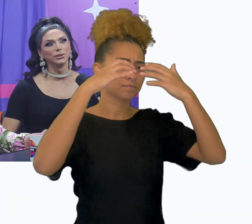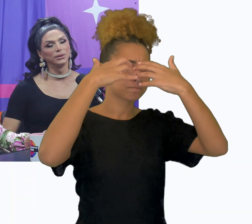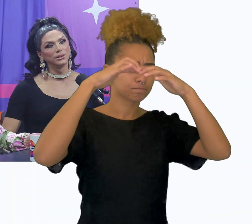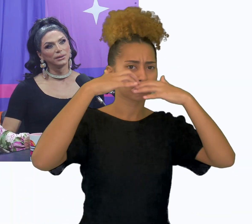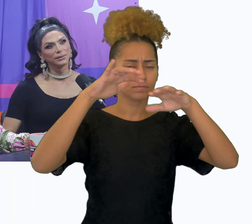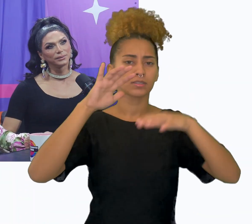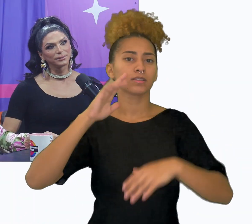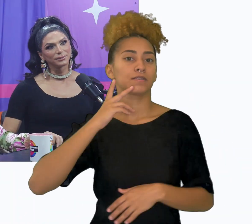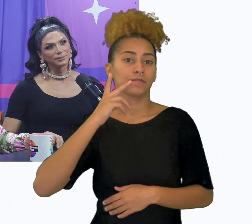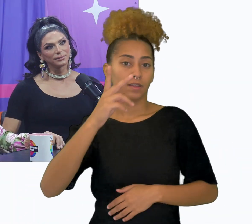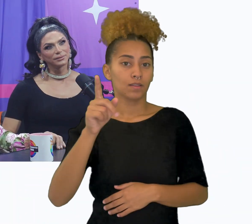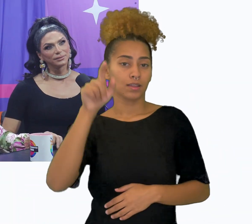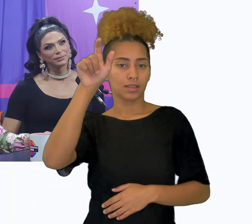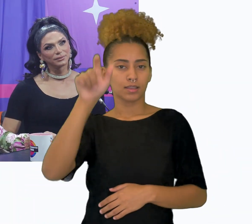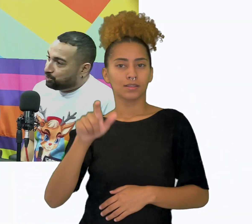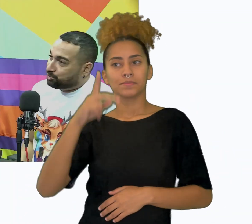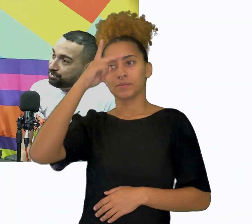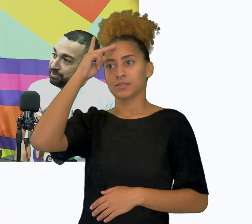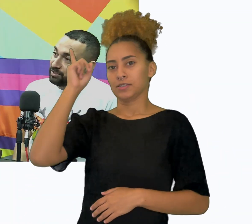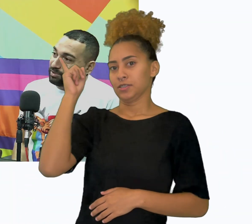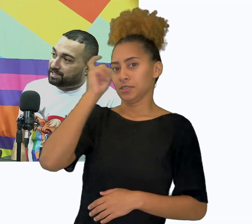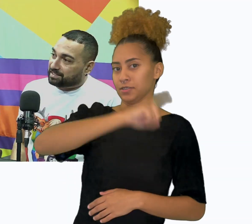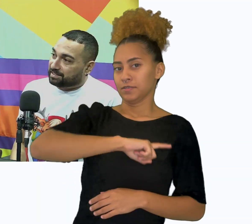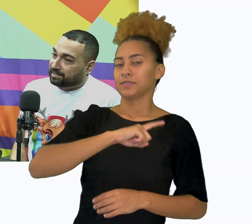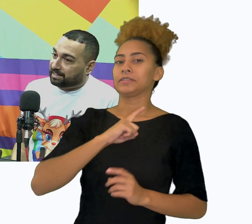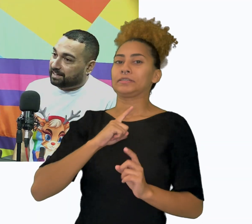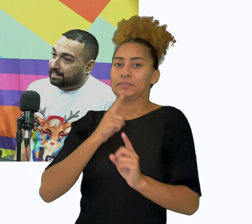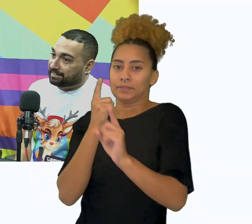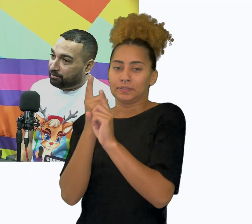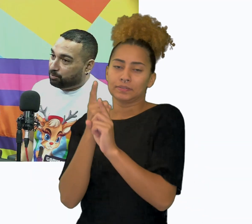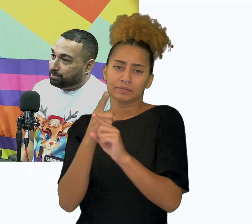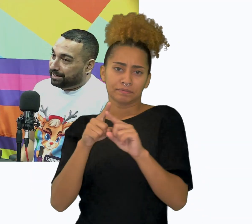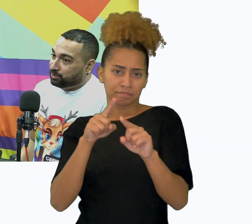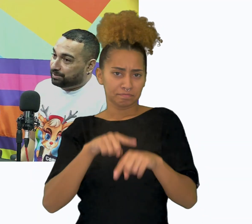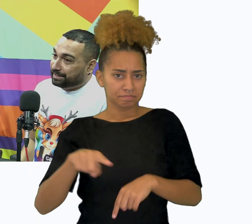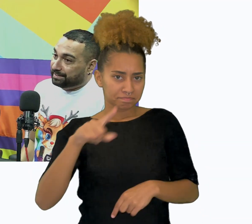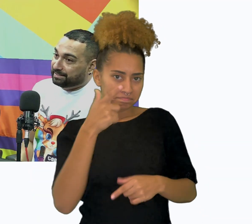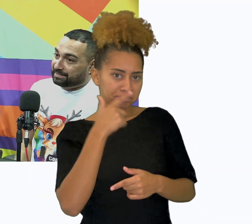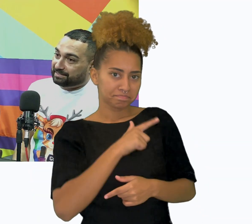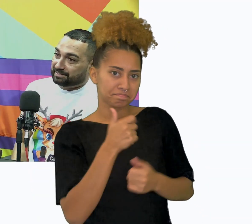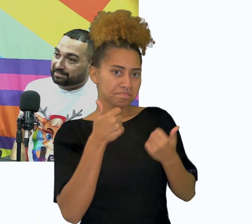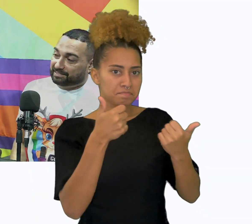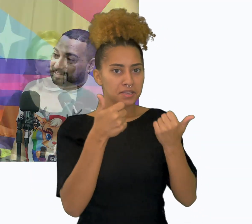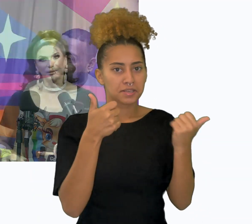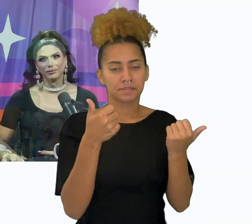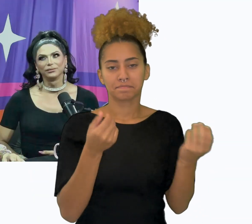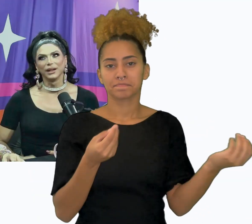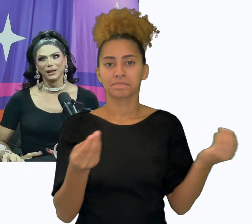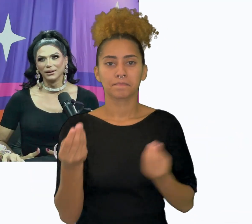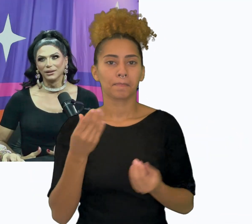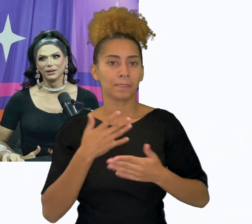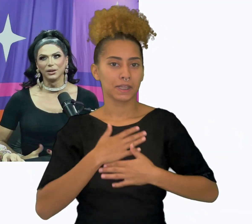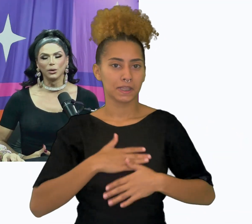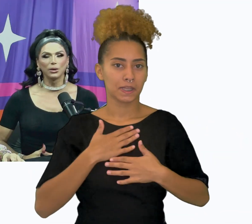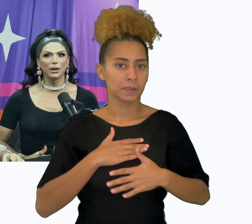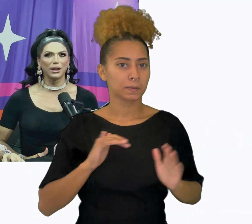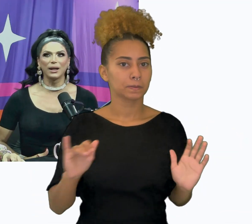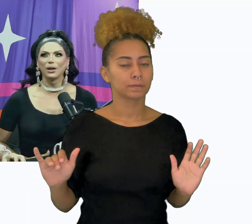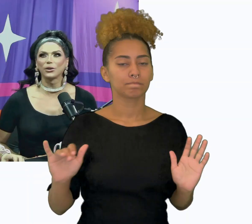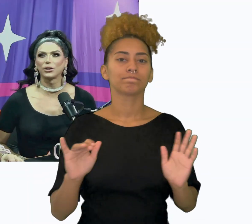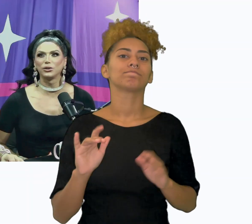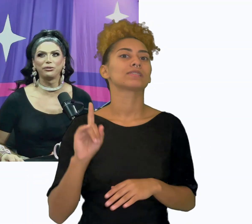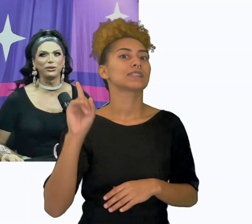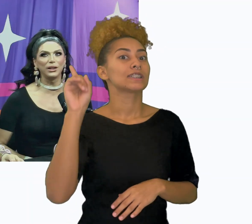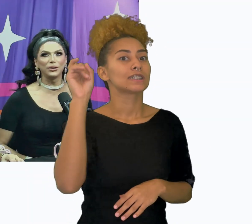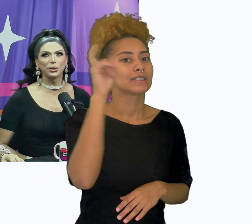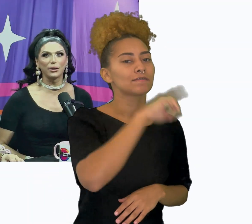Assim, As pessoas diziam que ele era uma pessoa muito difícil. Vocês lidavam bem com ele? Era tranquilo pra vocês? Eu acho